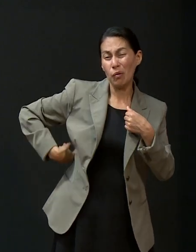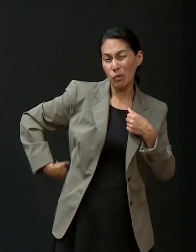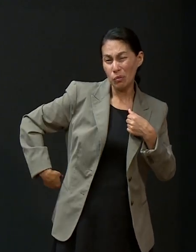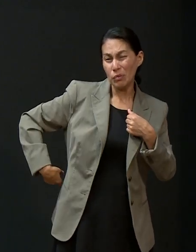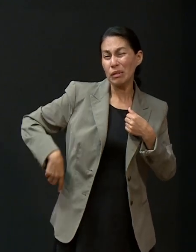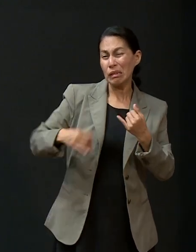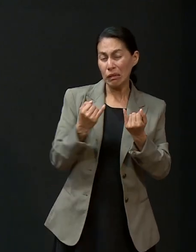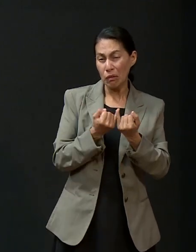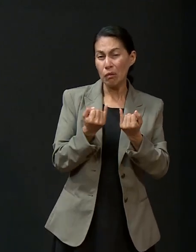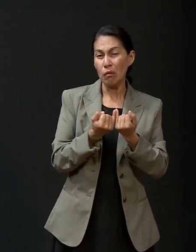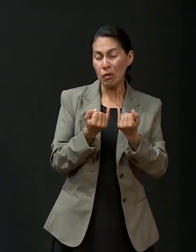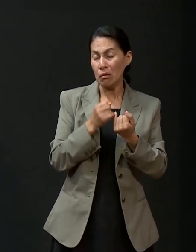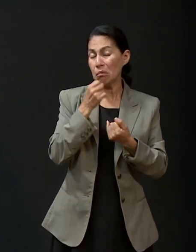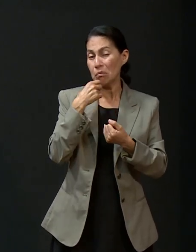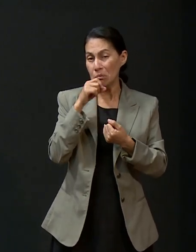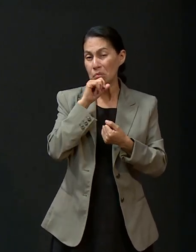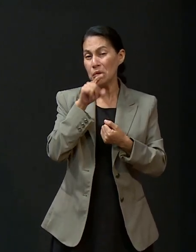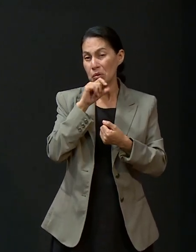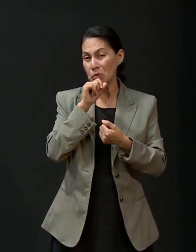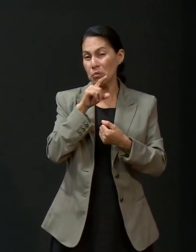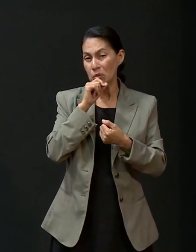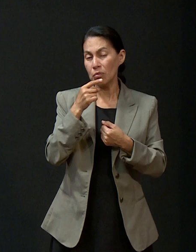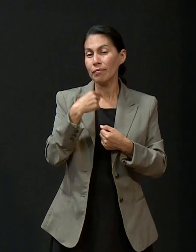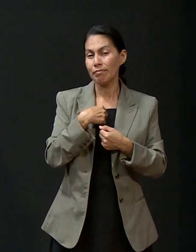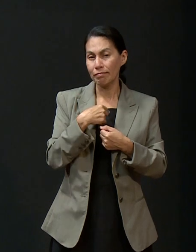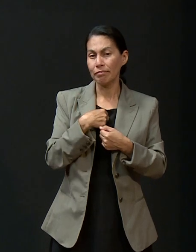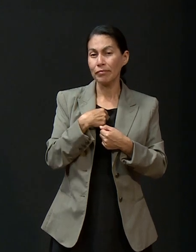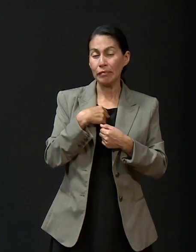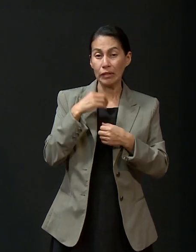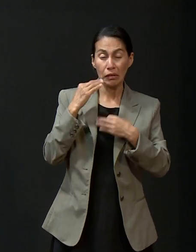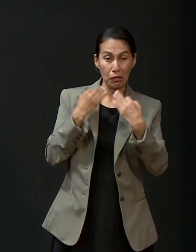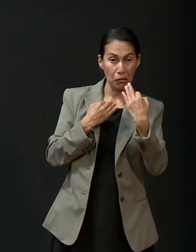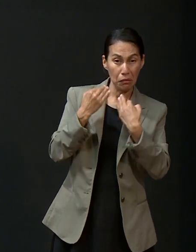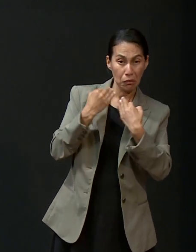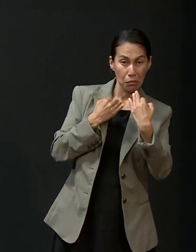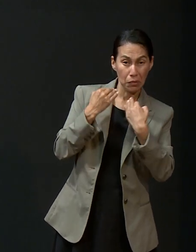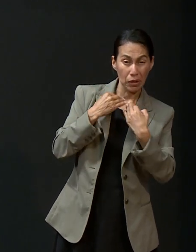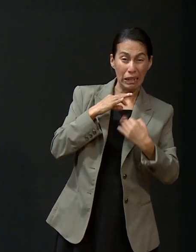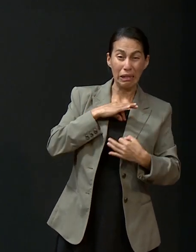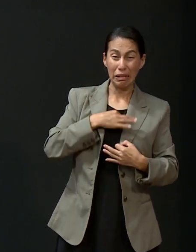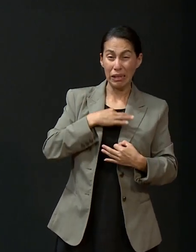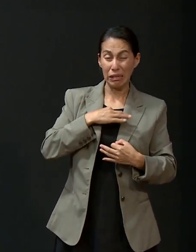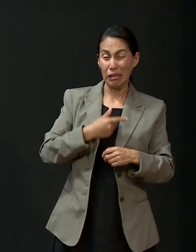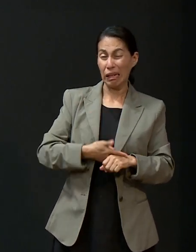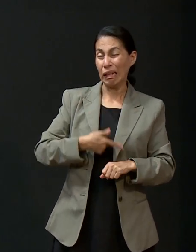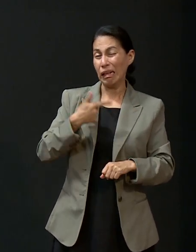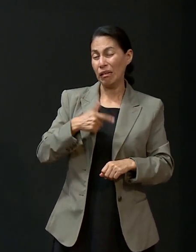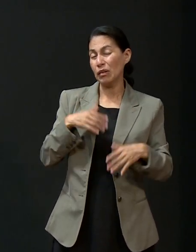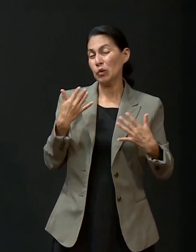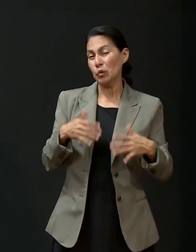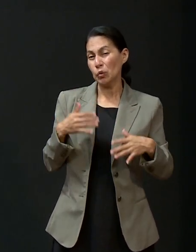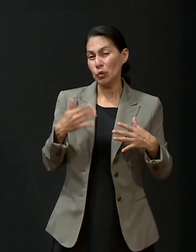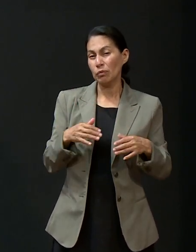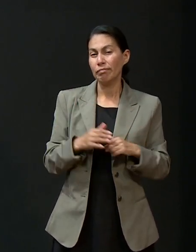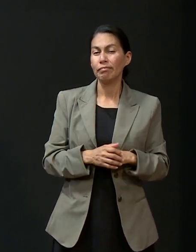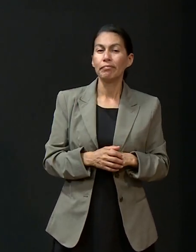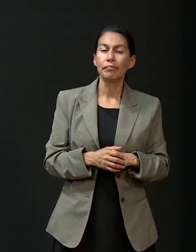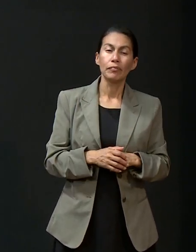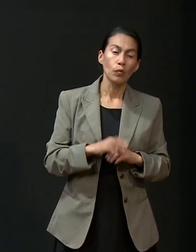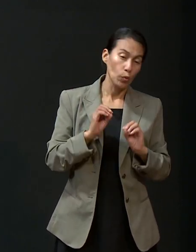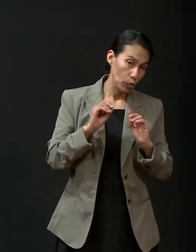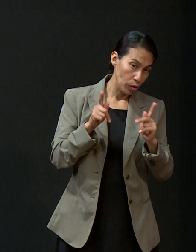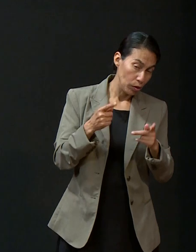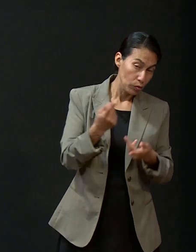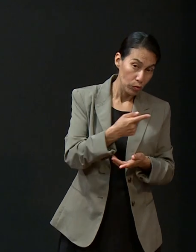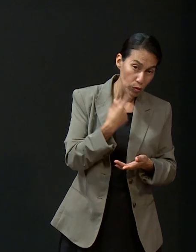Y me pasó El mismo caso A mí El mismo caso Me están haciendo Un tratamiento Por la infección Muy